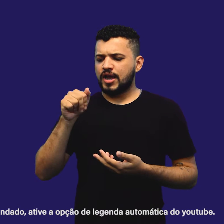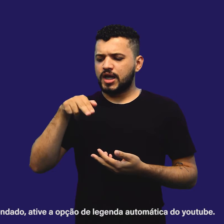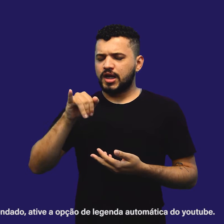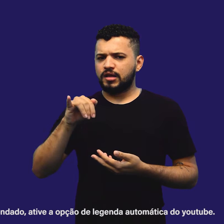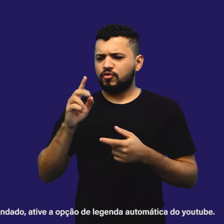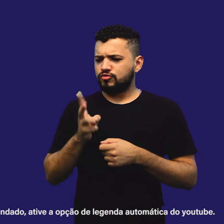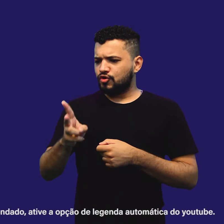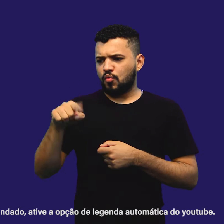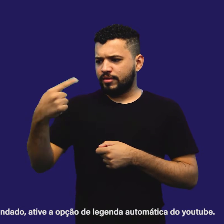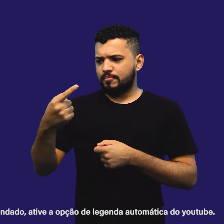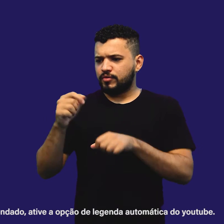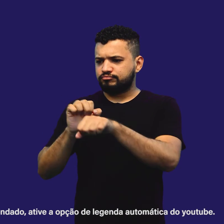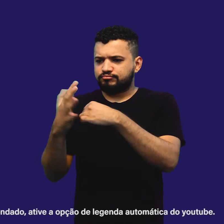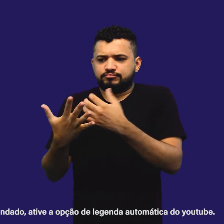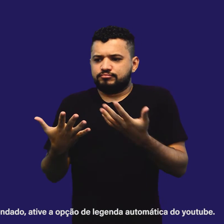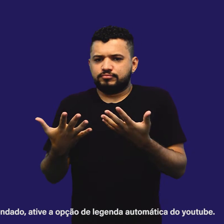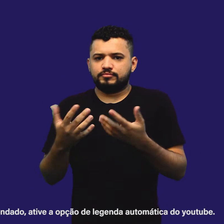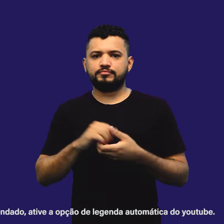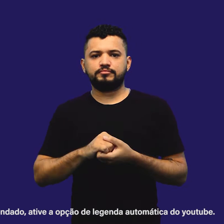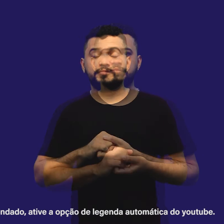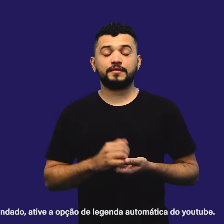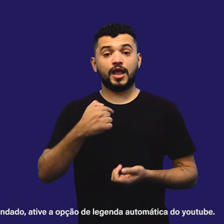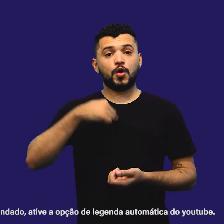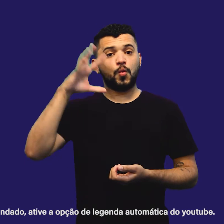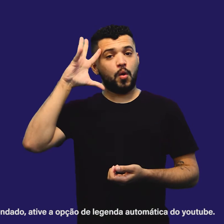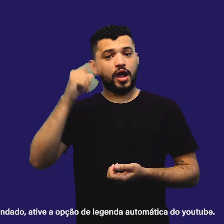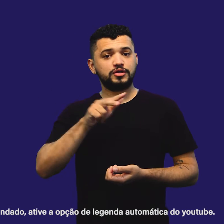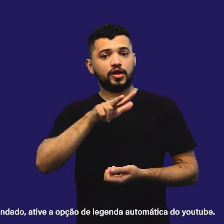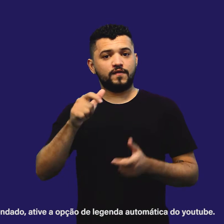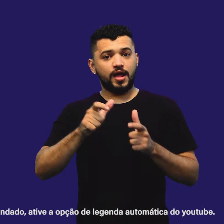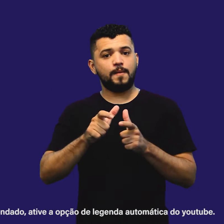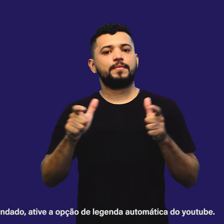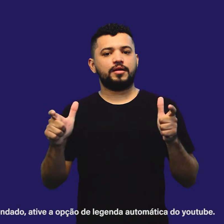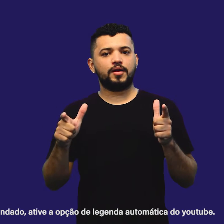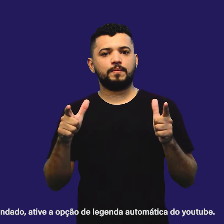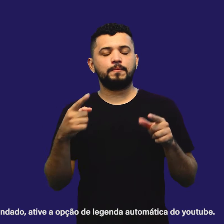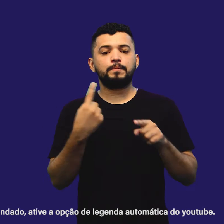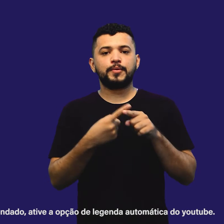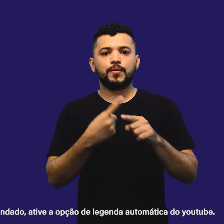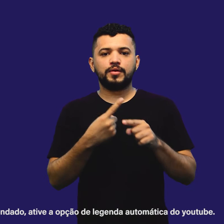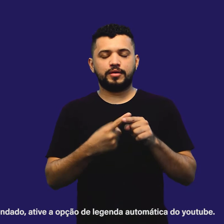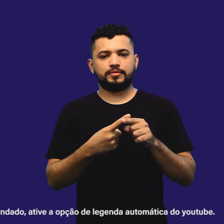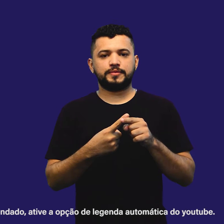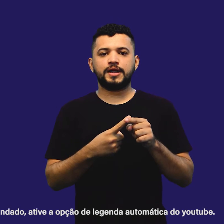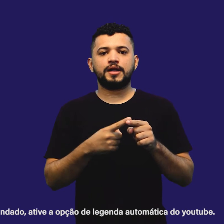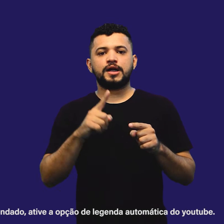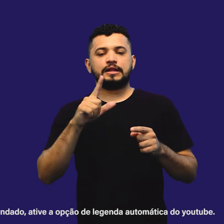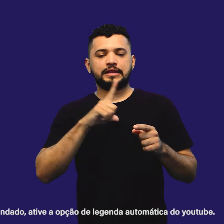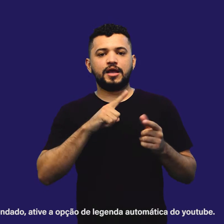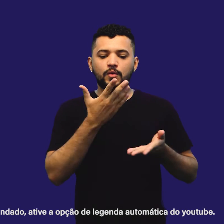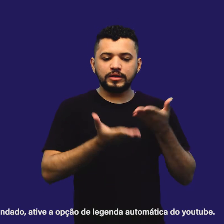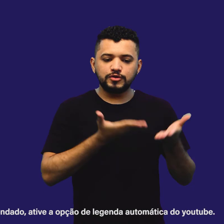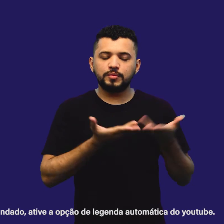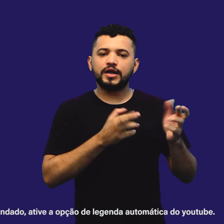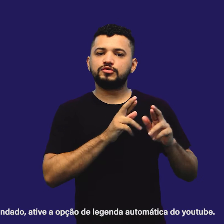pós-pandemia? Eu acho que isso vai ampliar, não só nessa situação do atendimento personalizado, mas